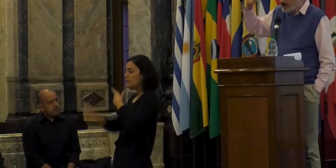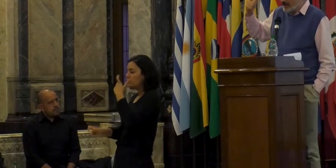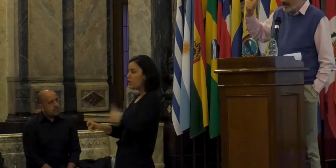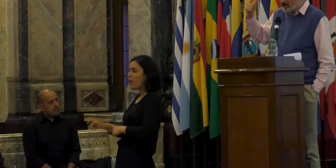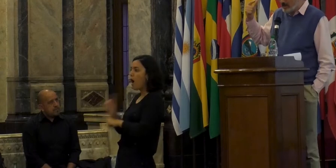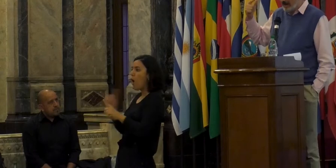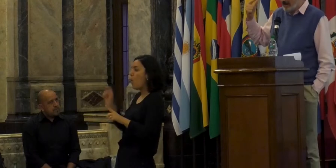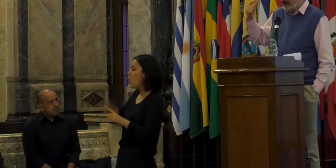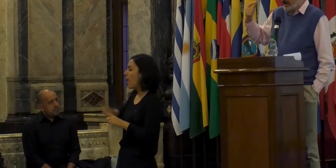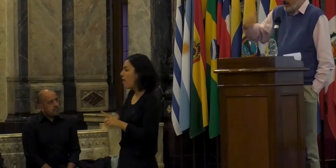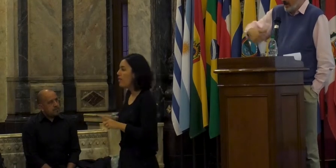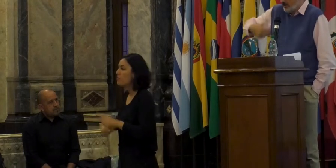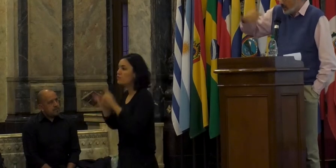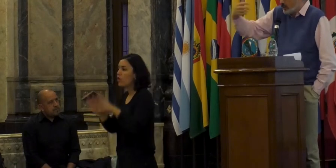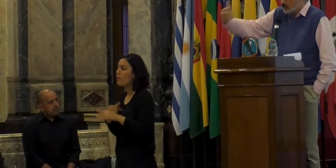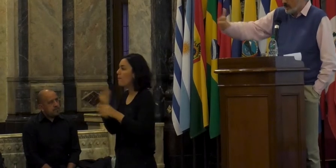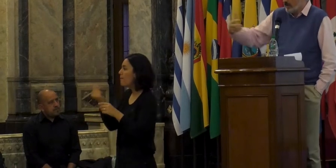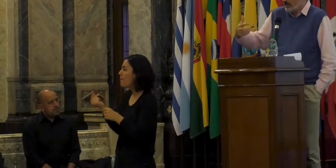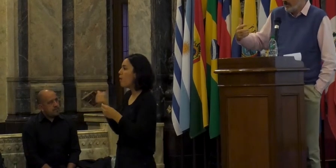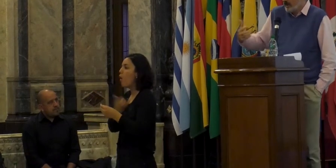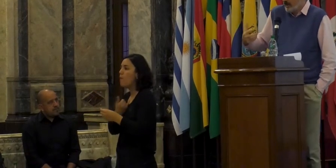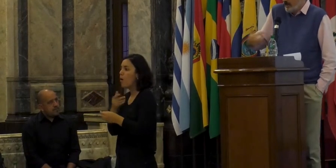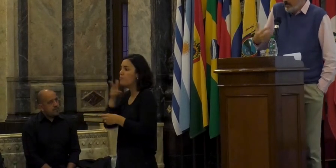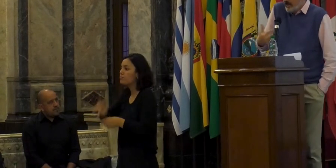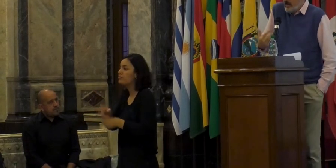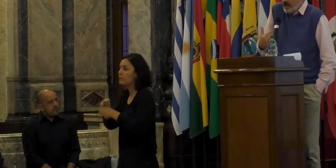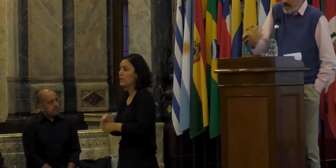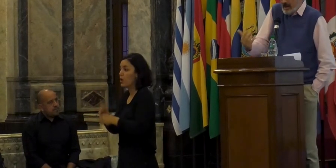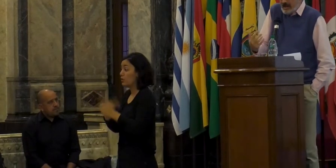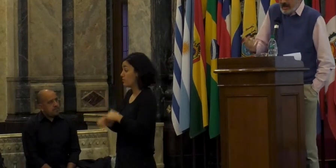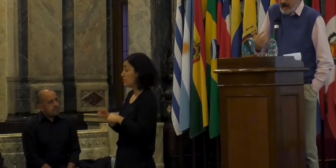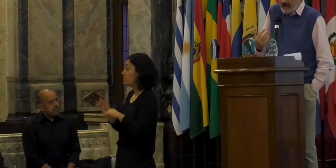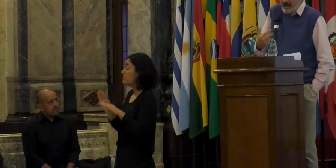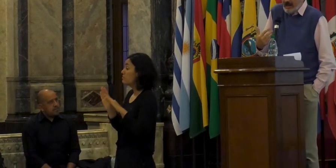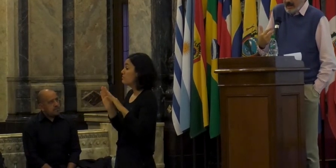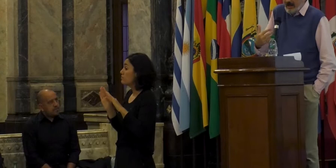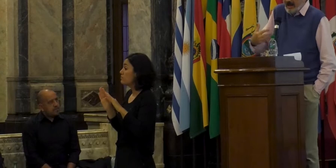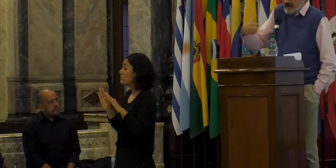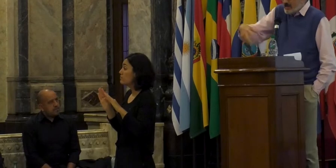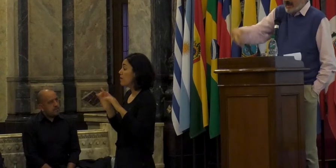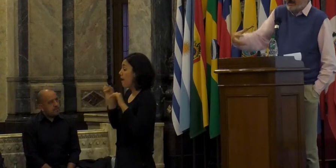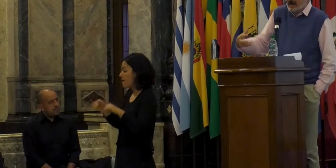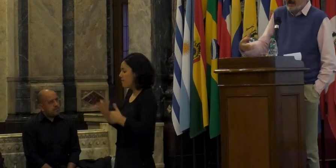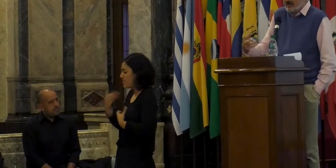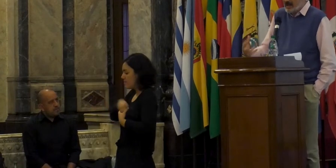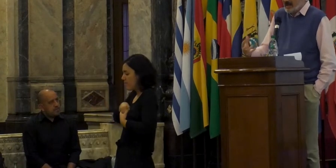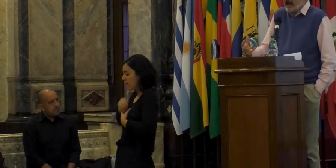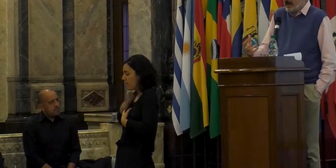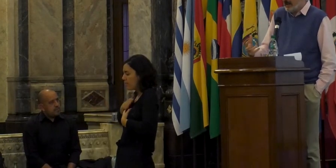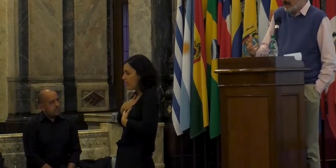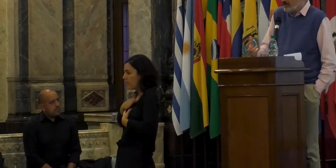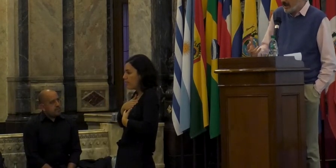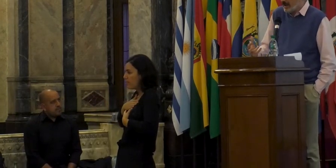el monstruo de las dos espaldas, quiero decir que nos hemos construido de una manera que la intimidad está también